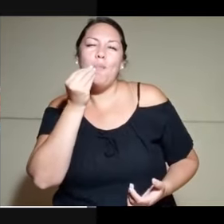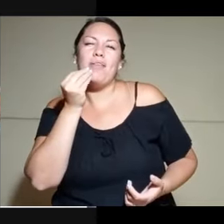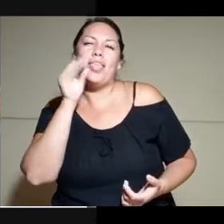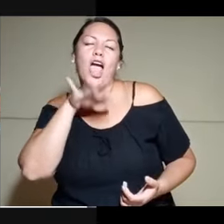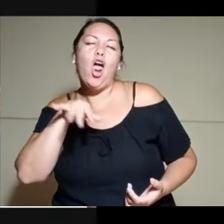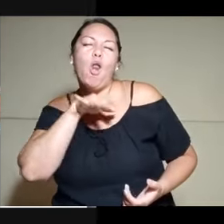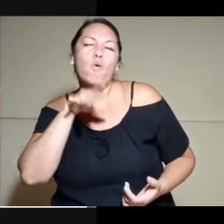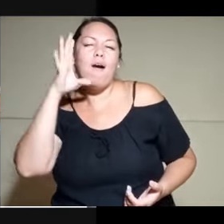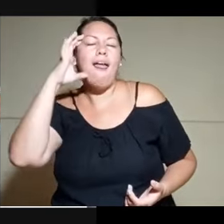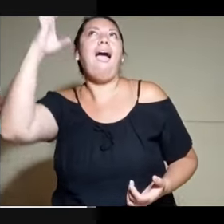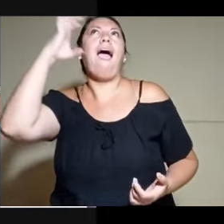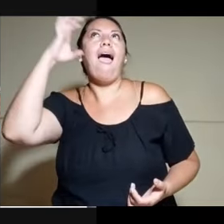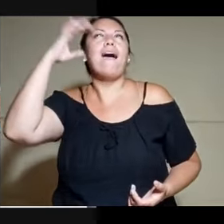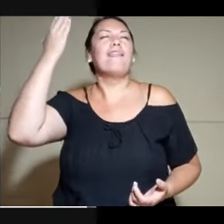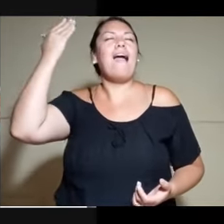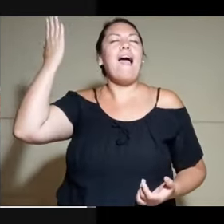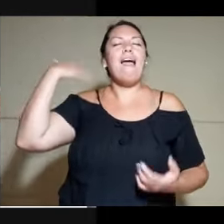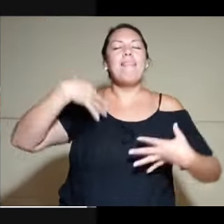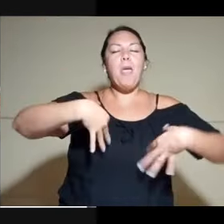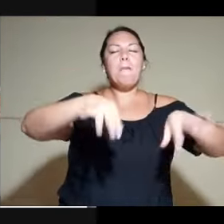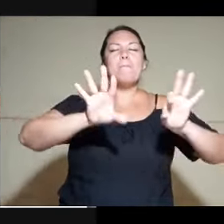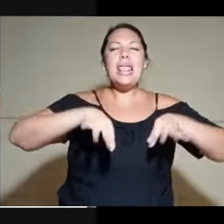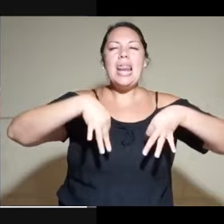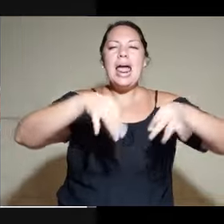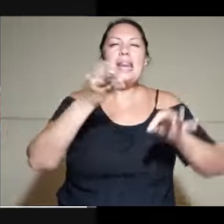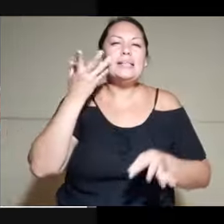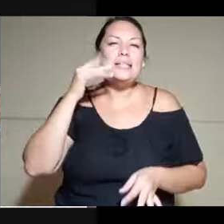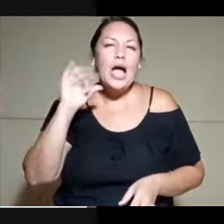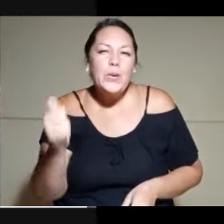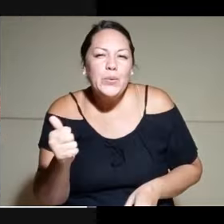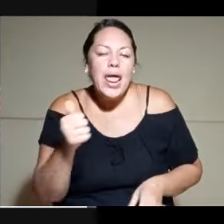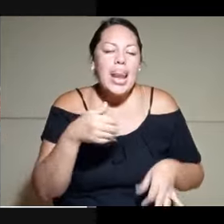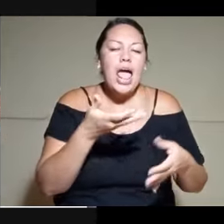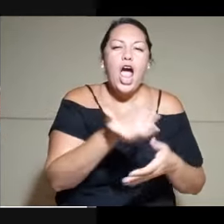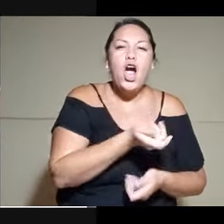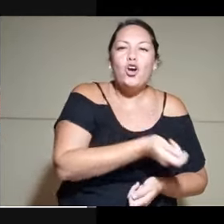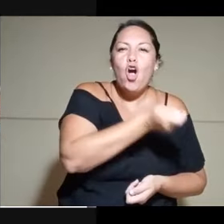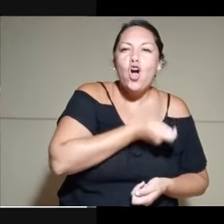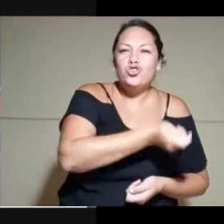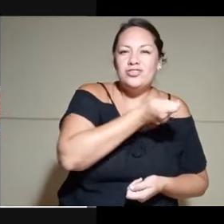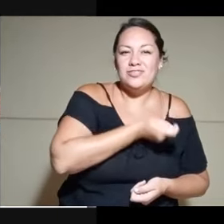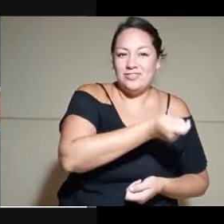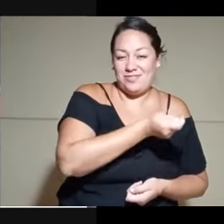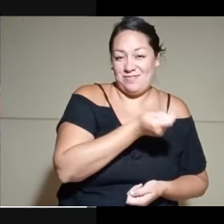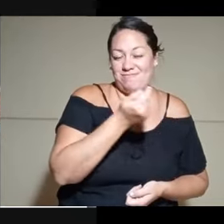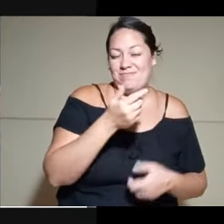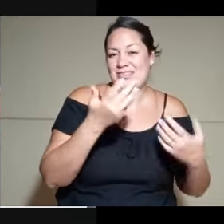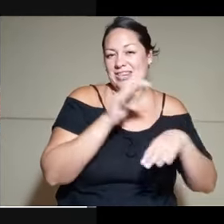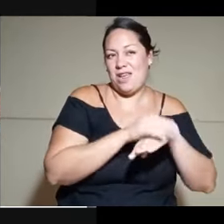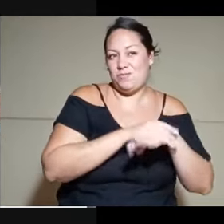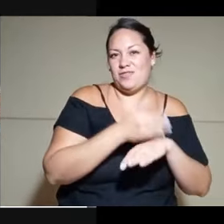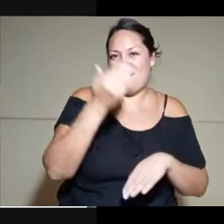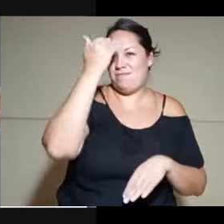desagradable y asociarlo. Porque acuérdense que nosotros podemos asociar un olor. Este olor me hace acordar a las milanesas que hacía